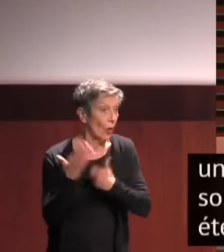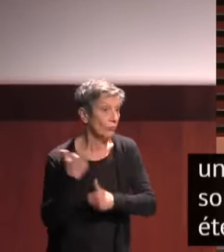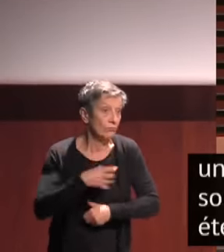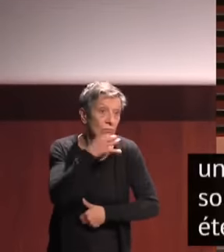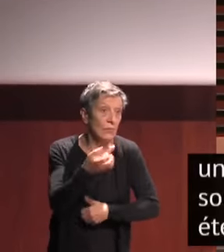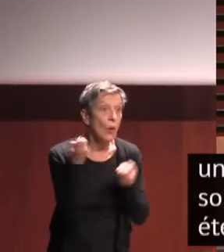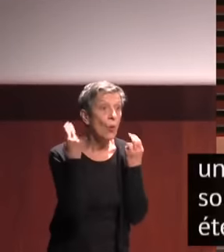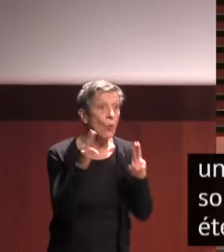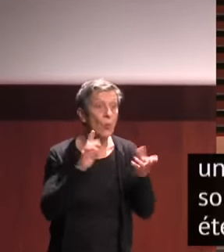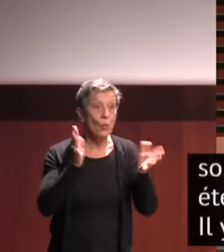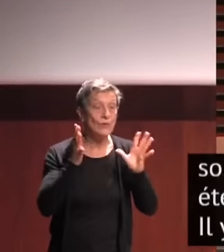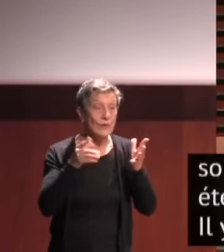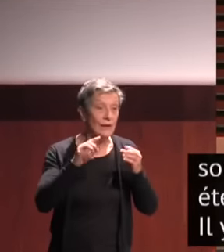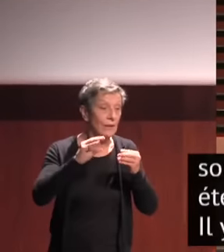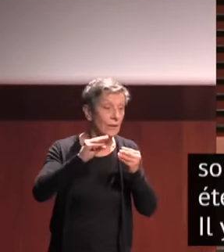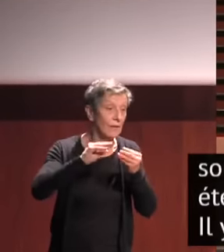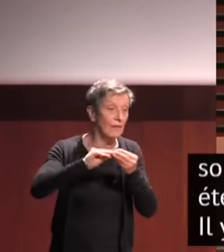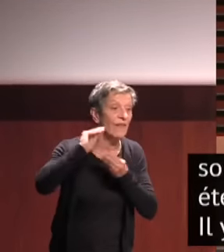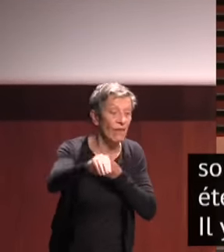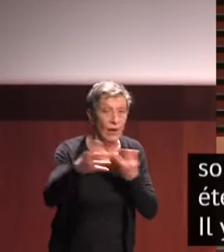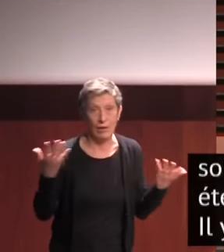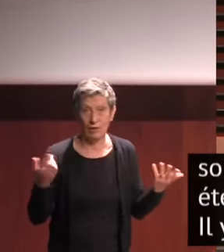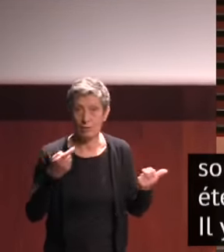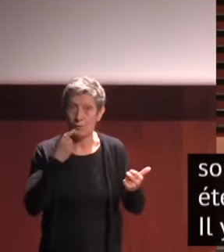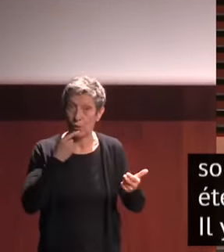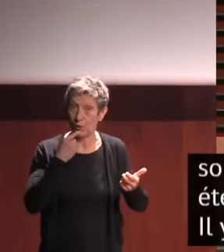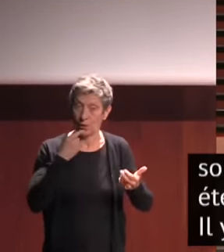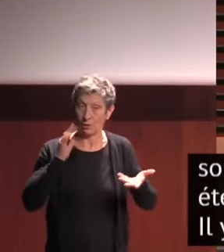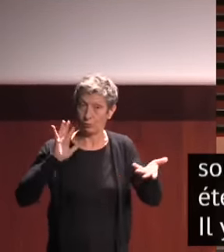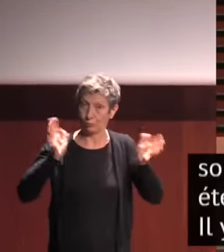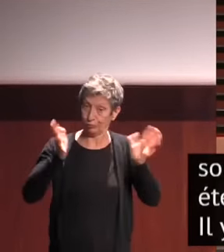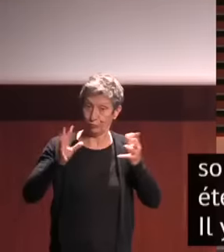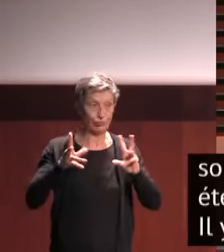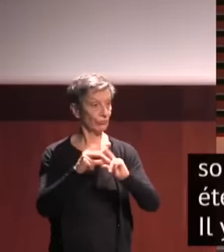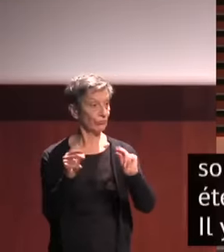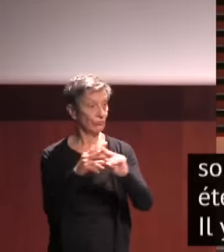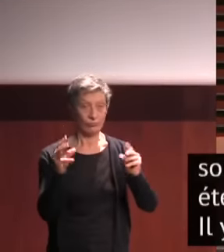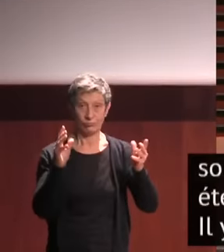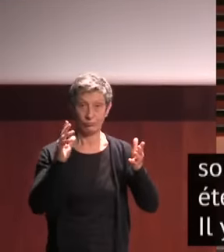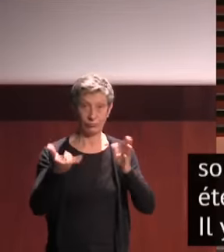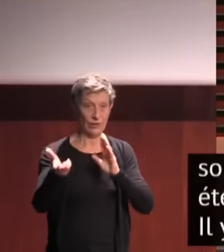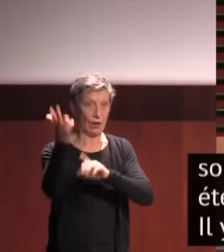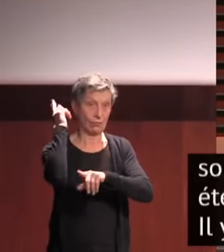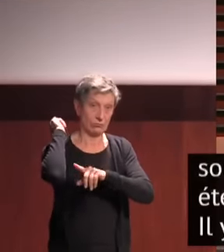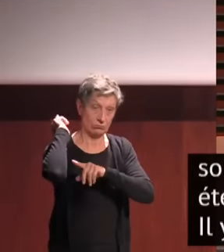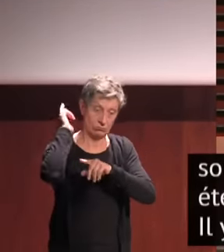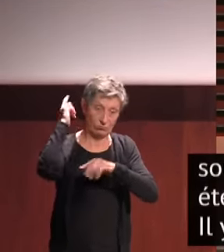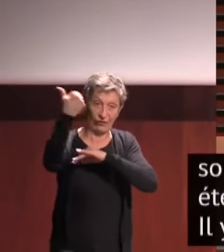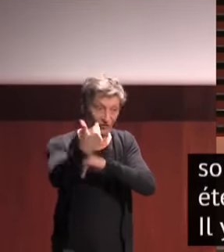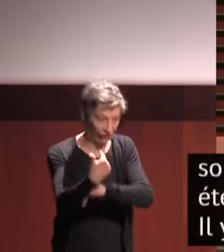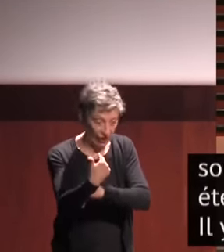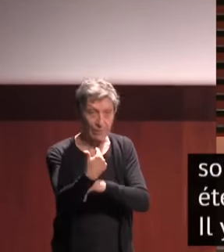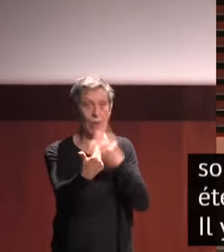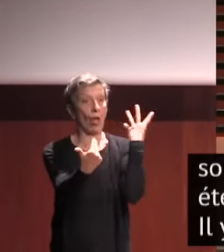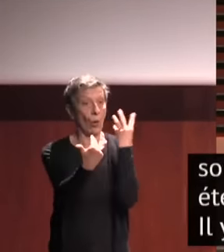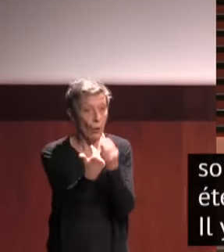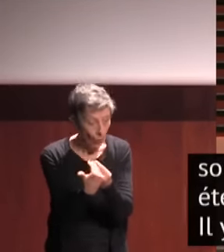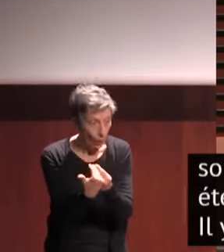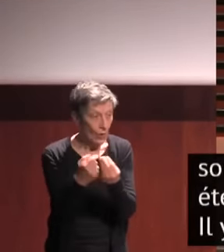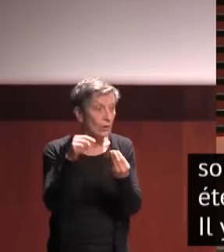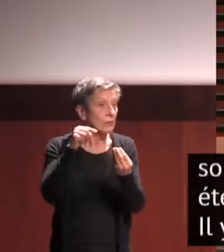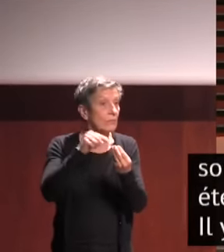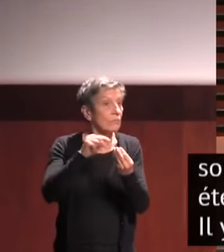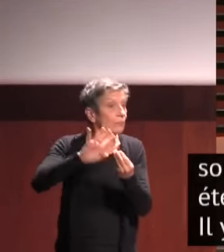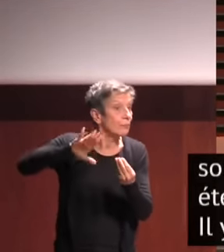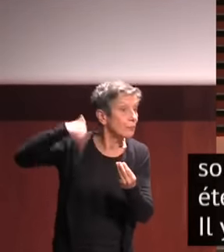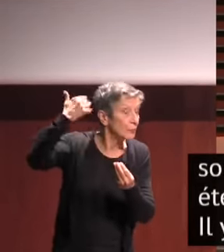différée, c'est-à-dire d'un récit produit directement en langue des signes, enregistré et destiné à être lu, entre guillemets,